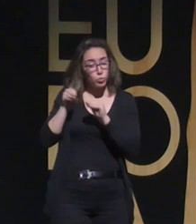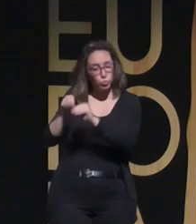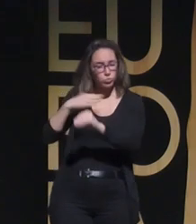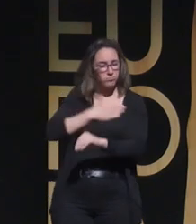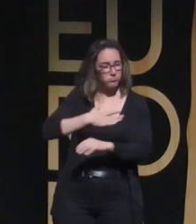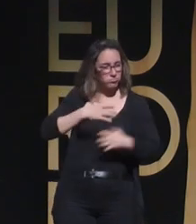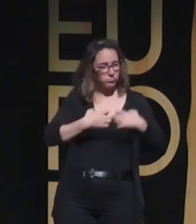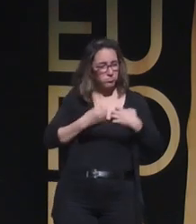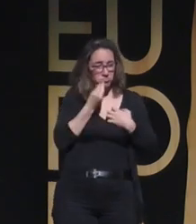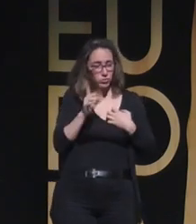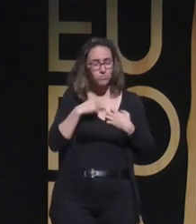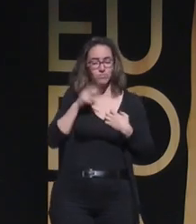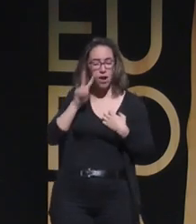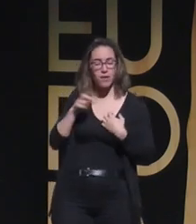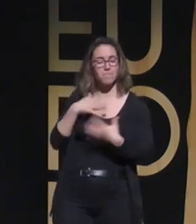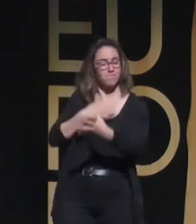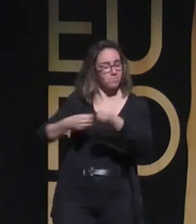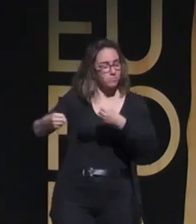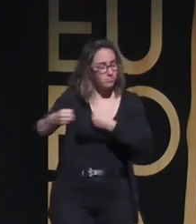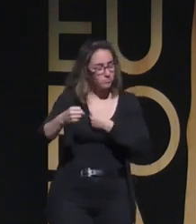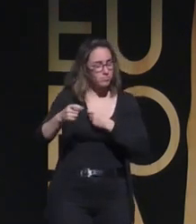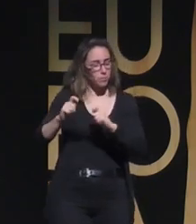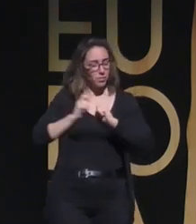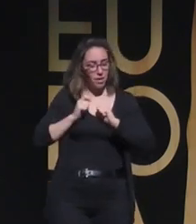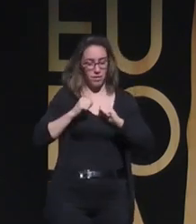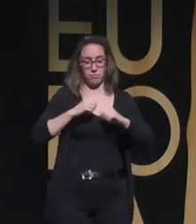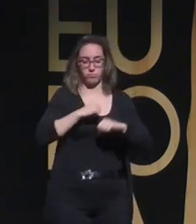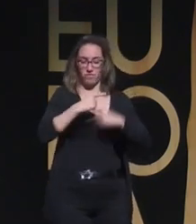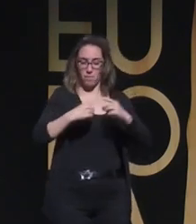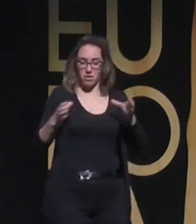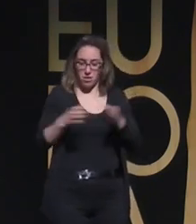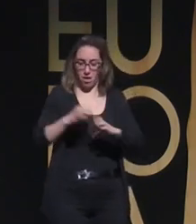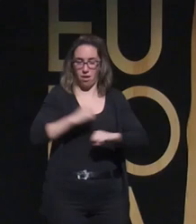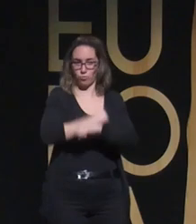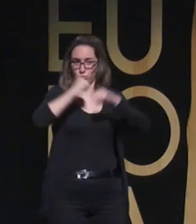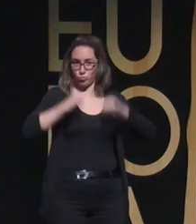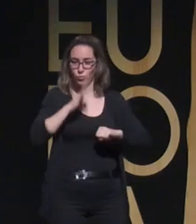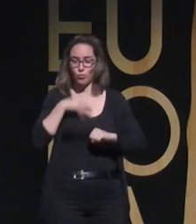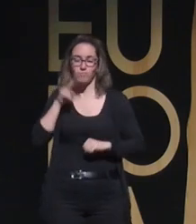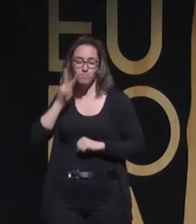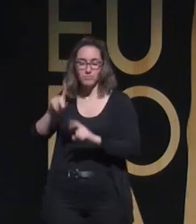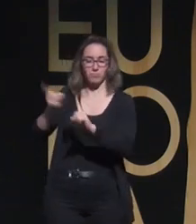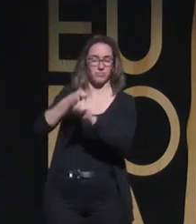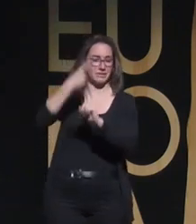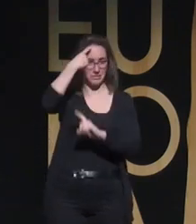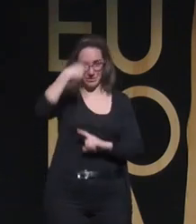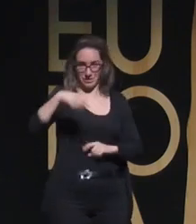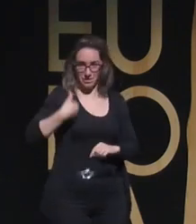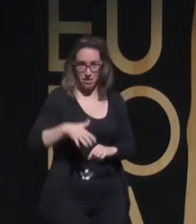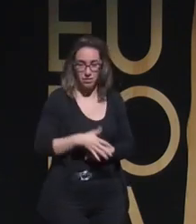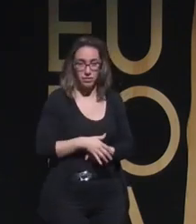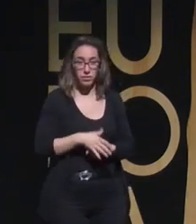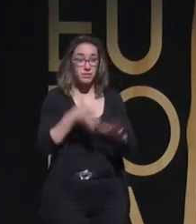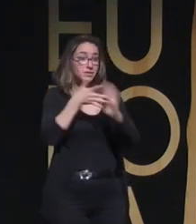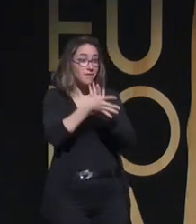tanto desde la oposición, sino que les había fortalecido como familia el poder ver lo que le estaba pasando a su hijo, ¿no? Entonces, el hecho de que hayamos estado